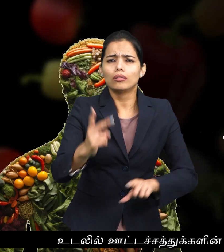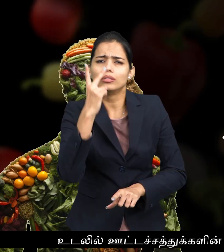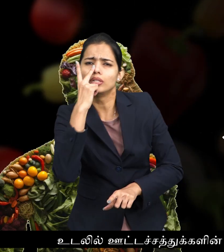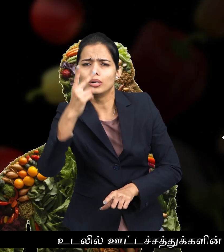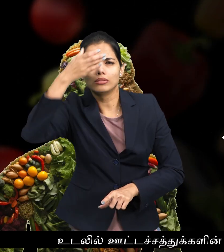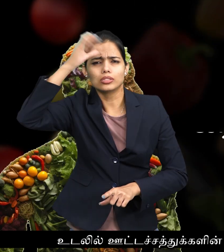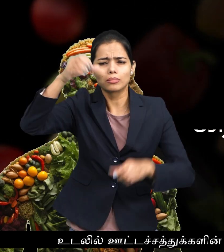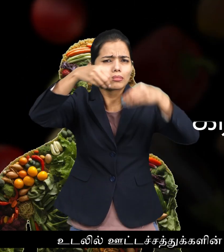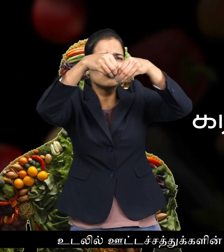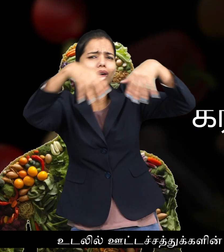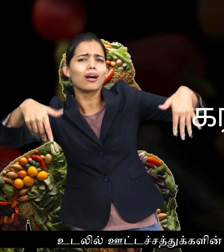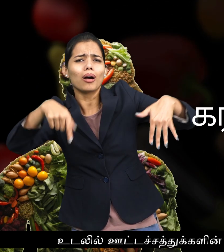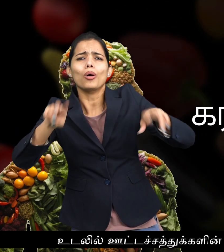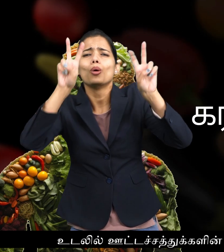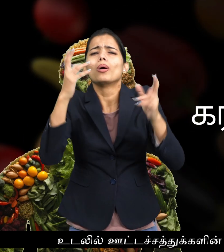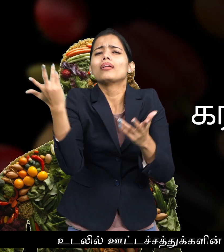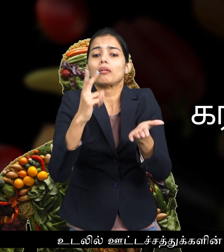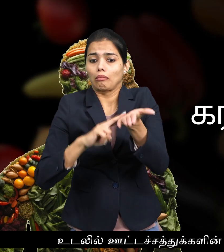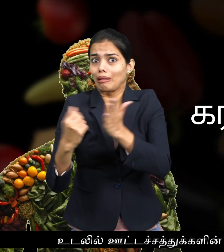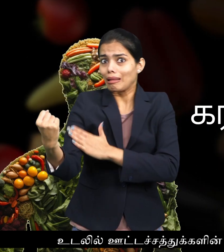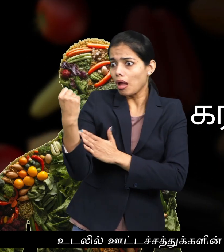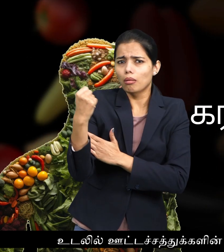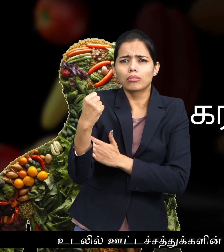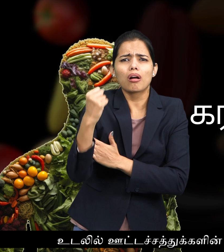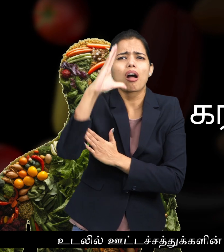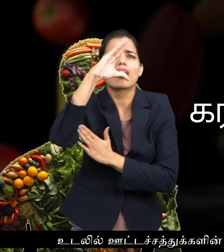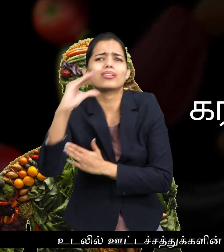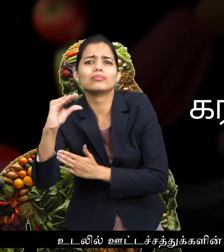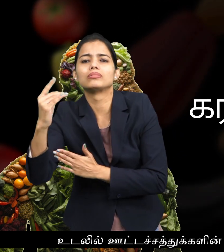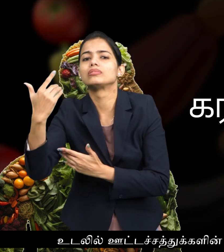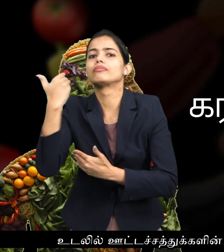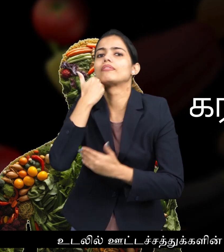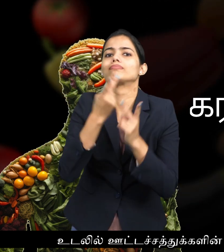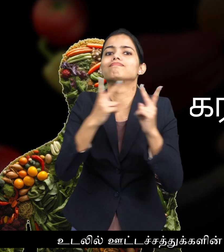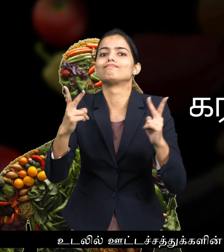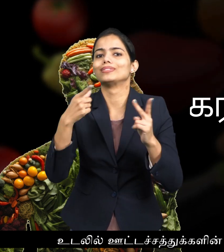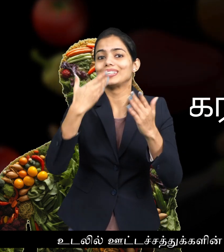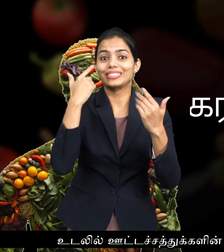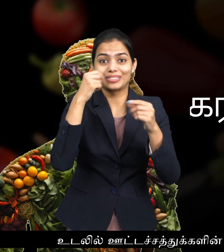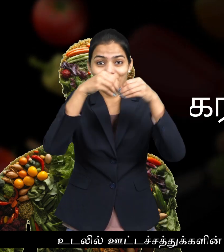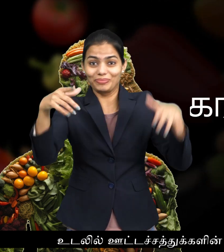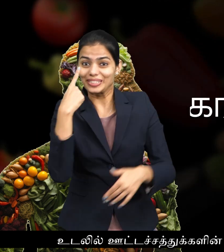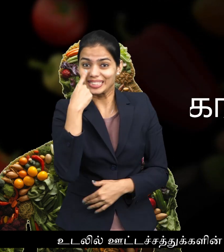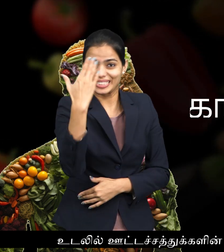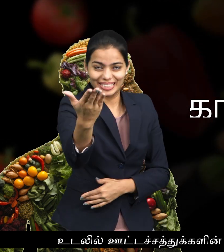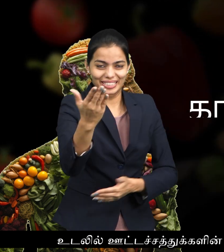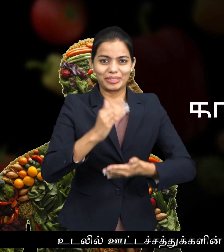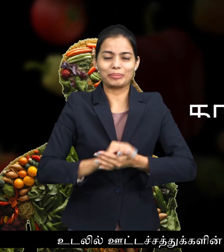உடலில் ஊட்டச்சத்துக்களின் பங்கு மற்றும் குறைபாட்டால் வரும் நோய்கள் குறித்து விரிவாக காண்போம்.